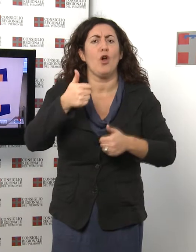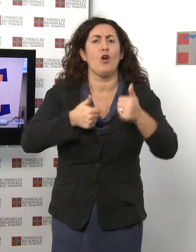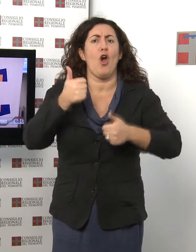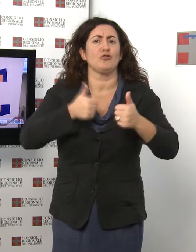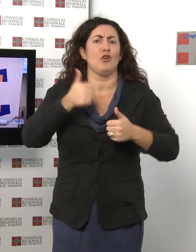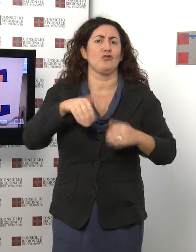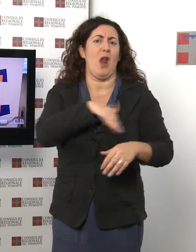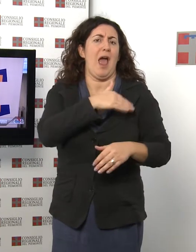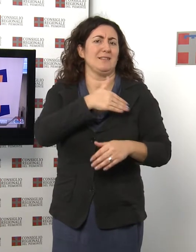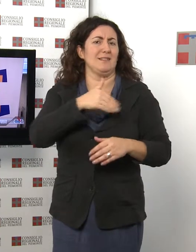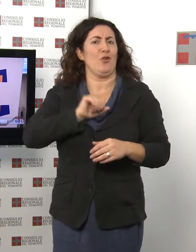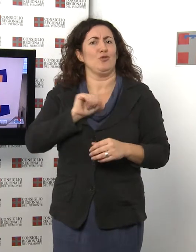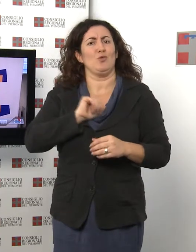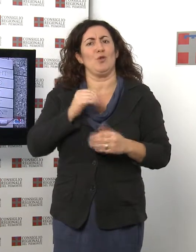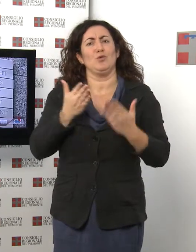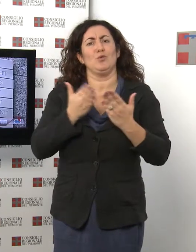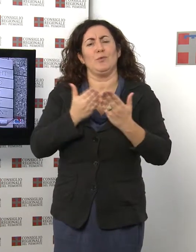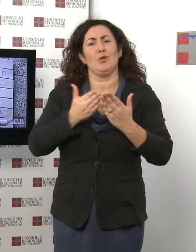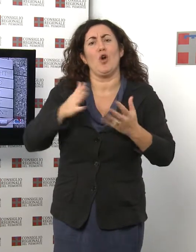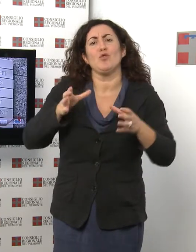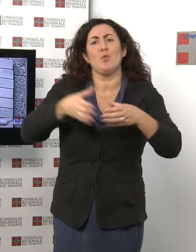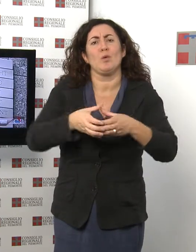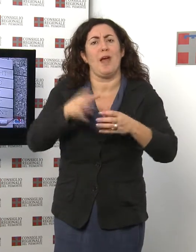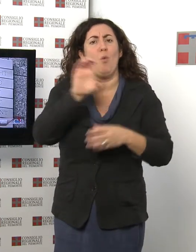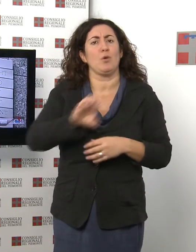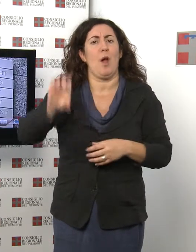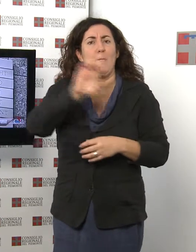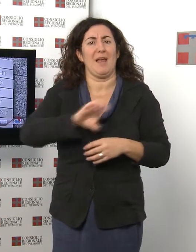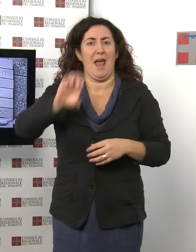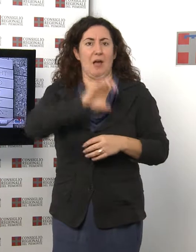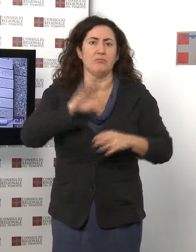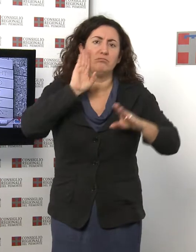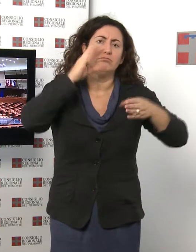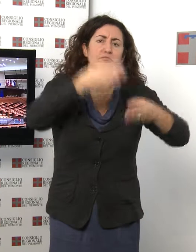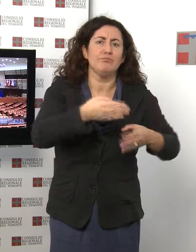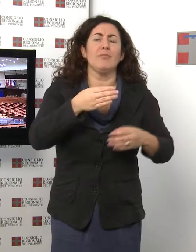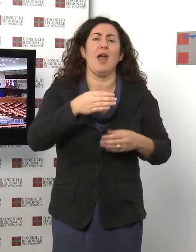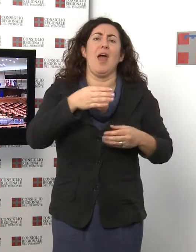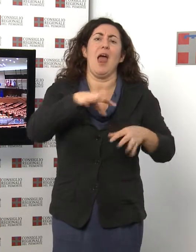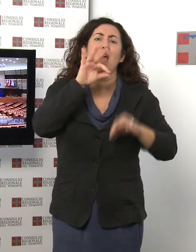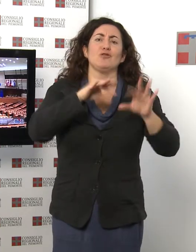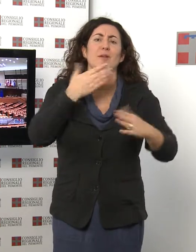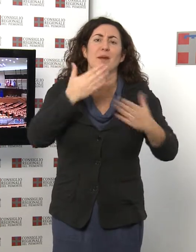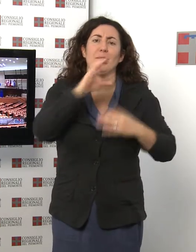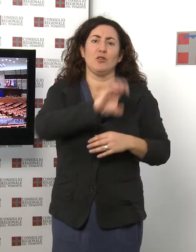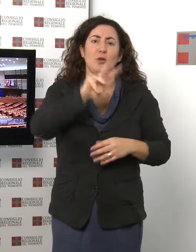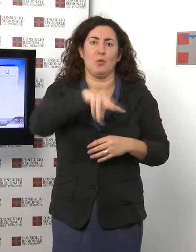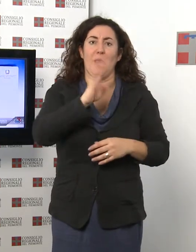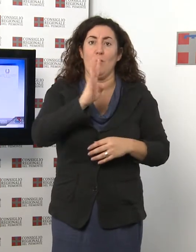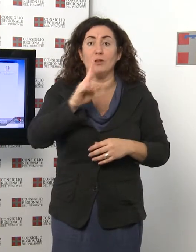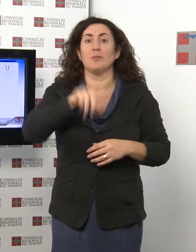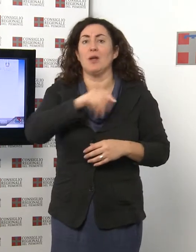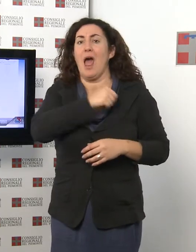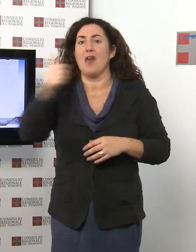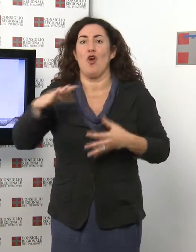dedicato all'anniversario della Prima Guerra Mondiale alle elezioni del Parlamento Europeo del 2014 e all'anno della Conciliazione